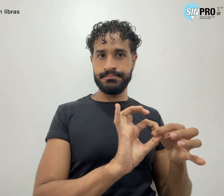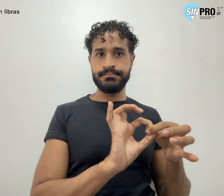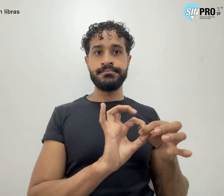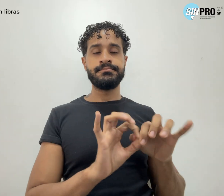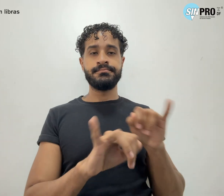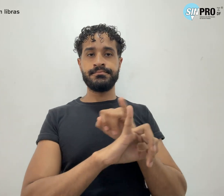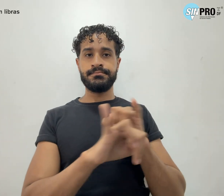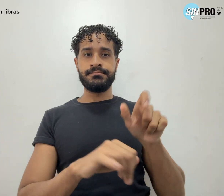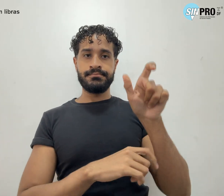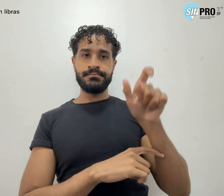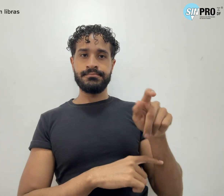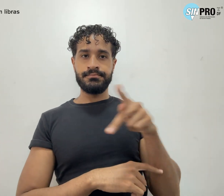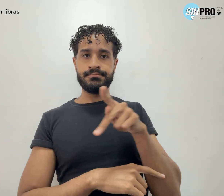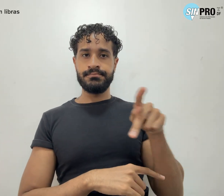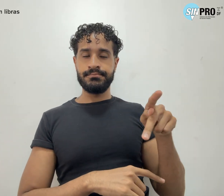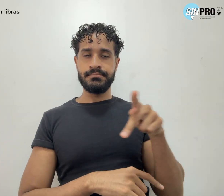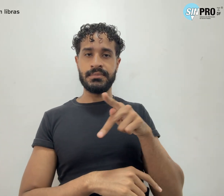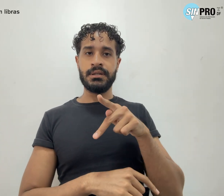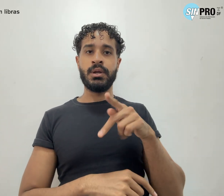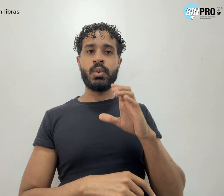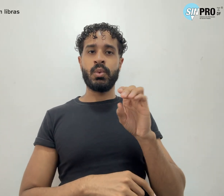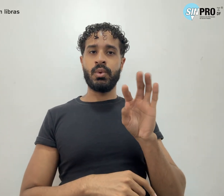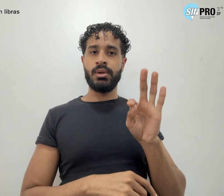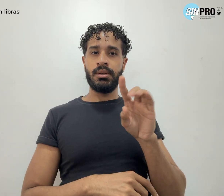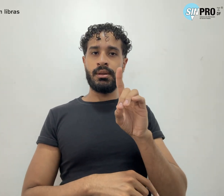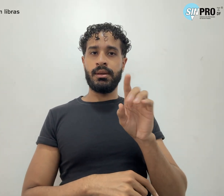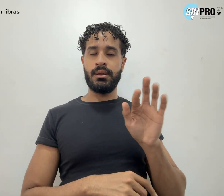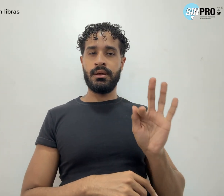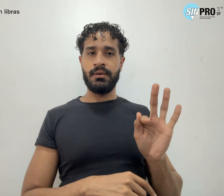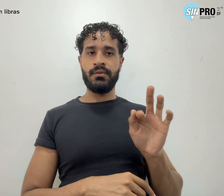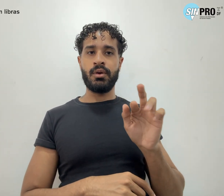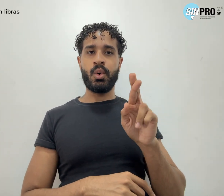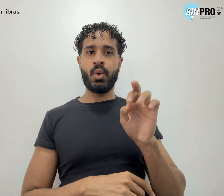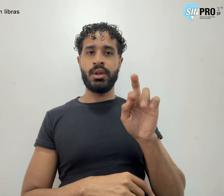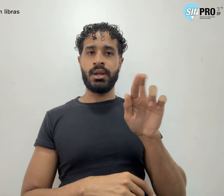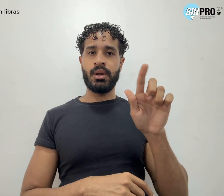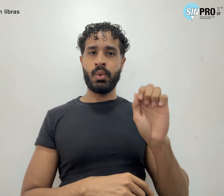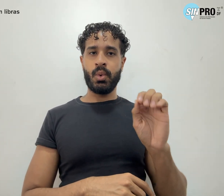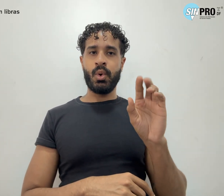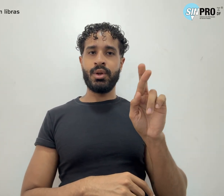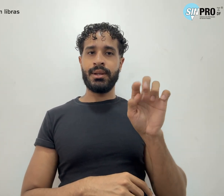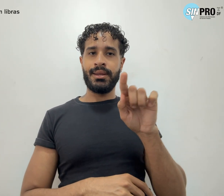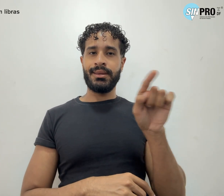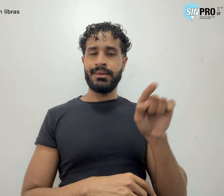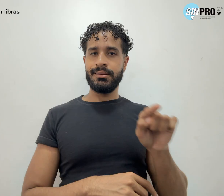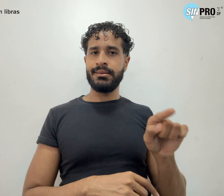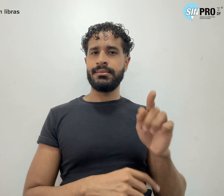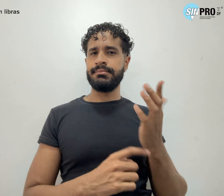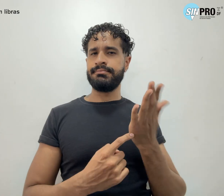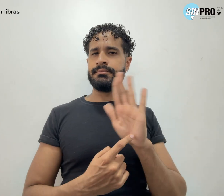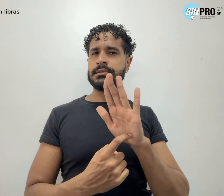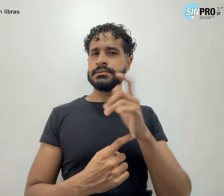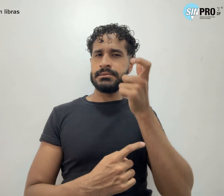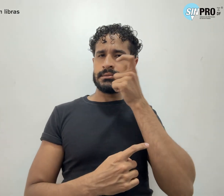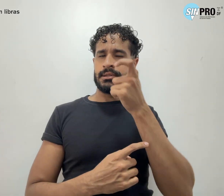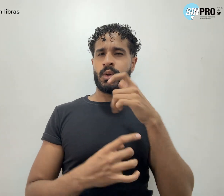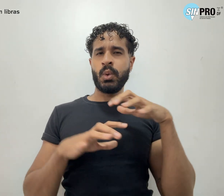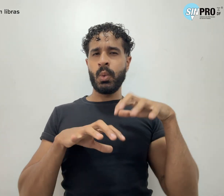da CUT-DF, Rodrigo Rodrigues, perpassa o interesse de setores que se